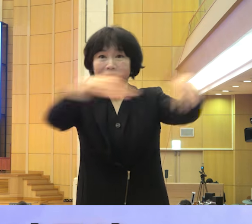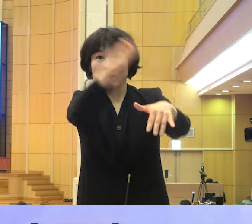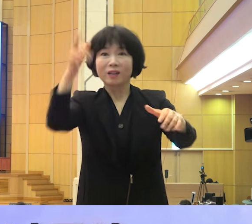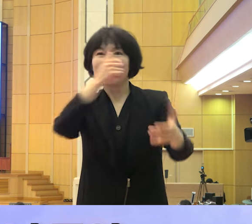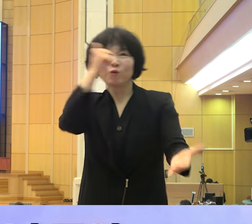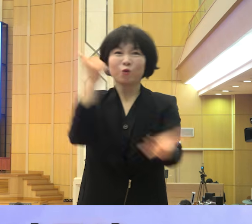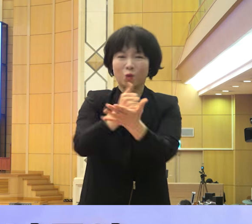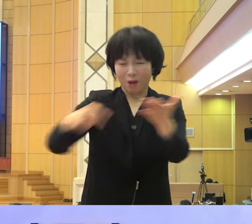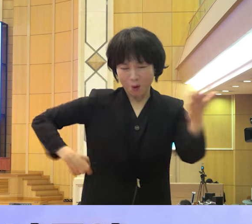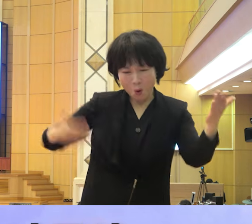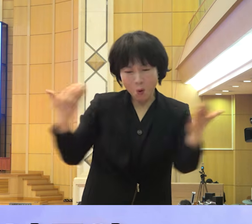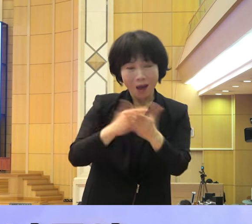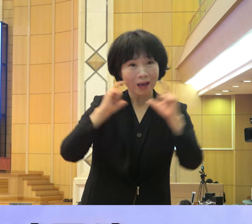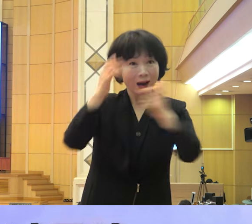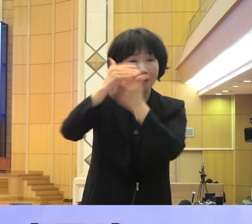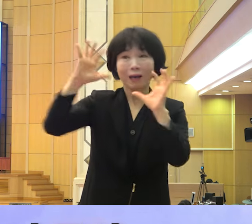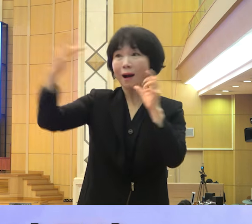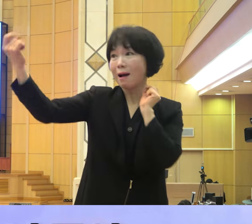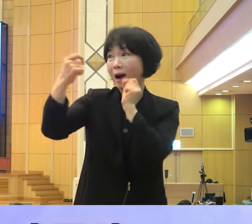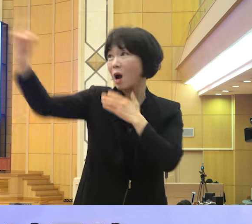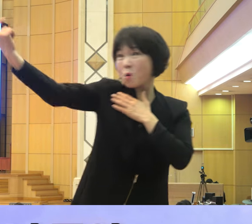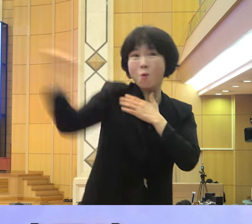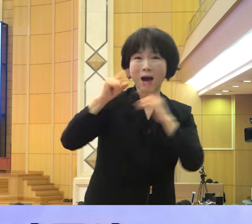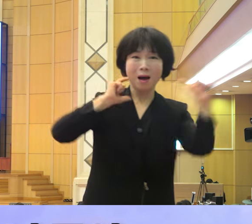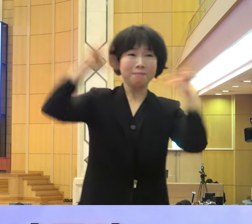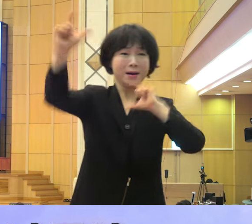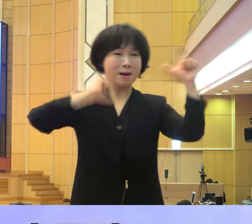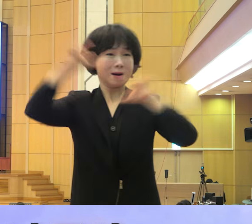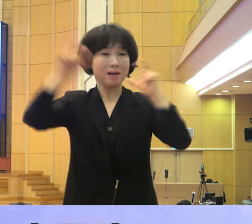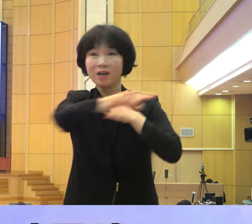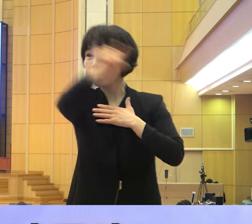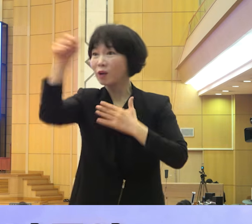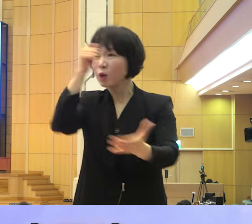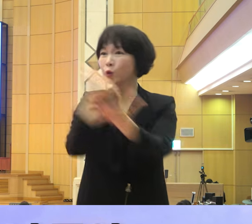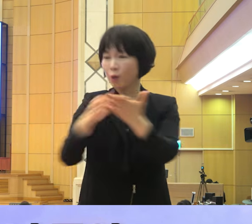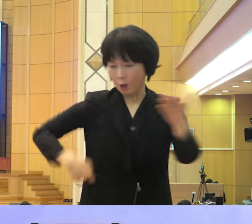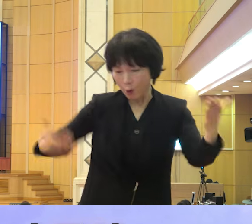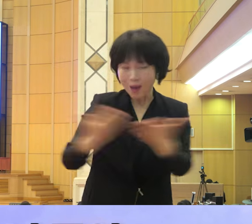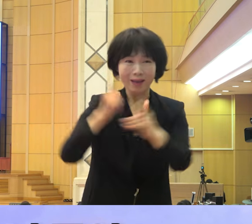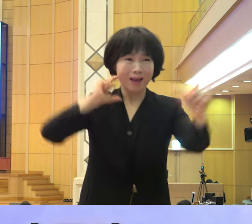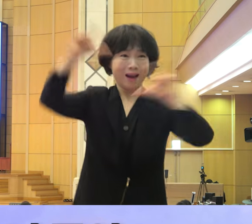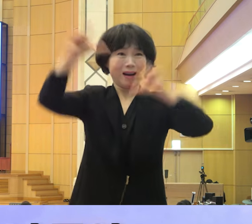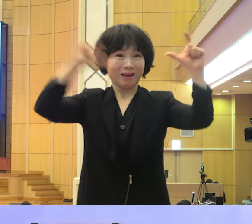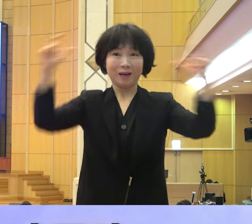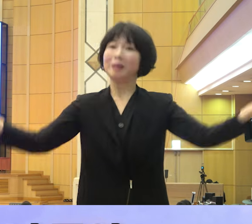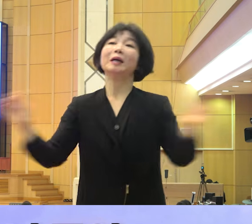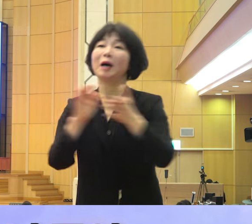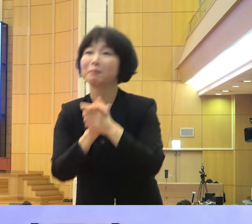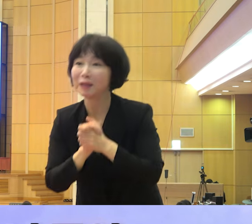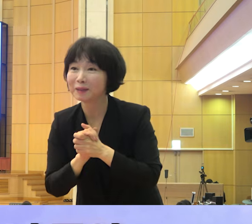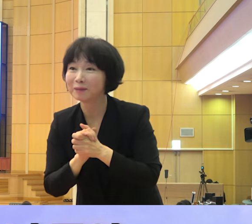회개하라 천국이 가까웠느니라. 세례한 목소리가 안 나오지요.